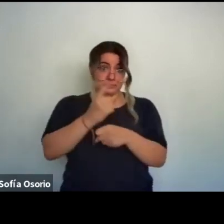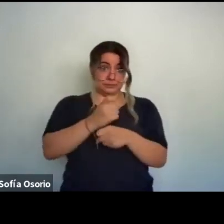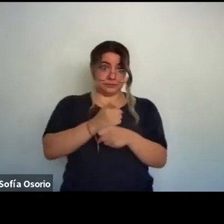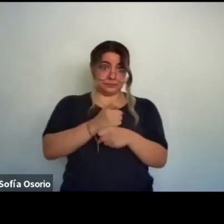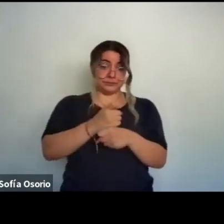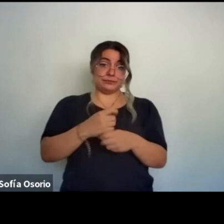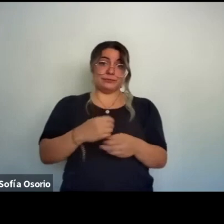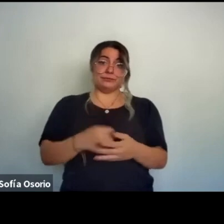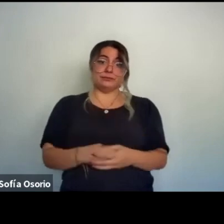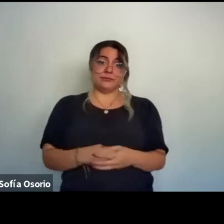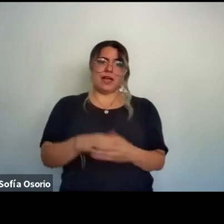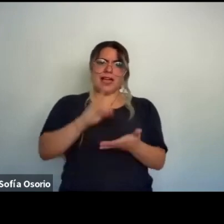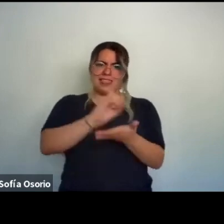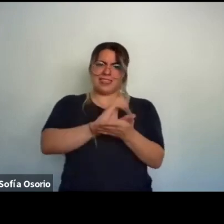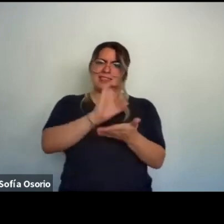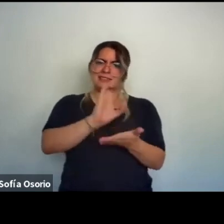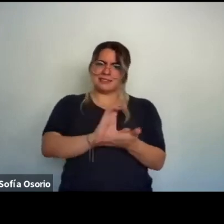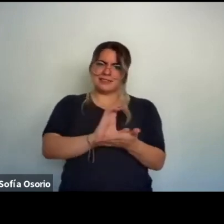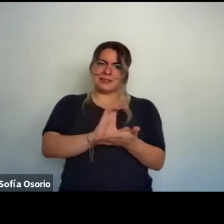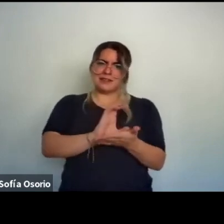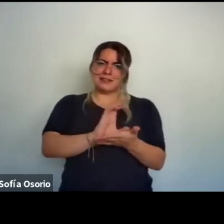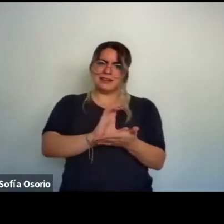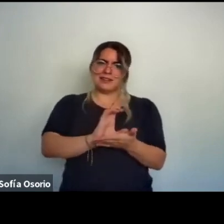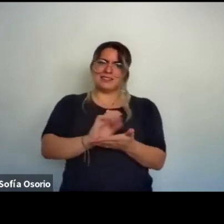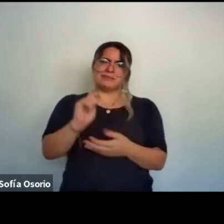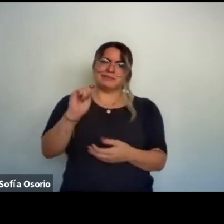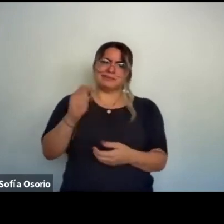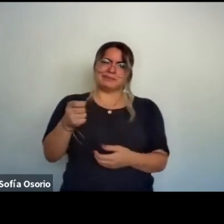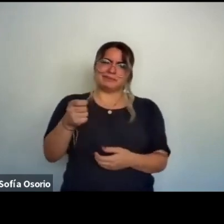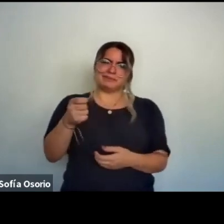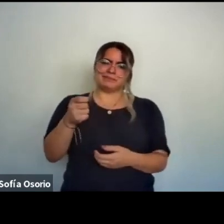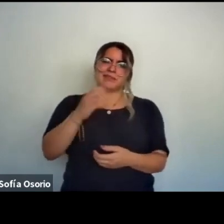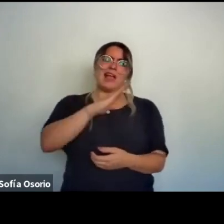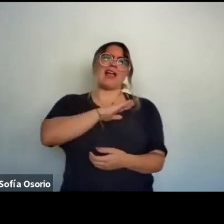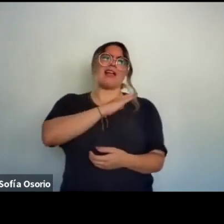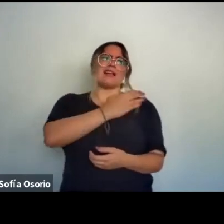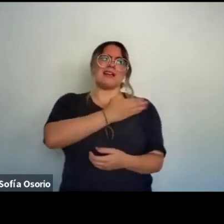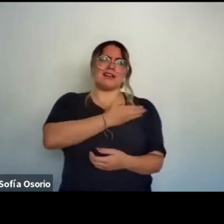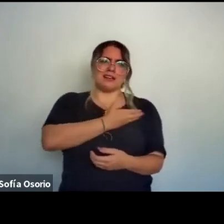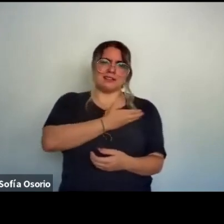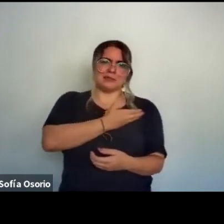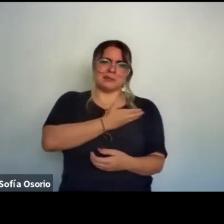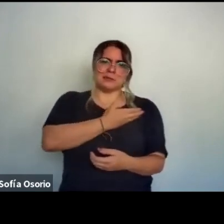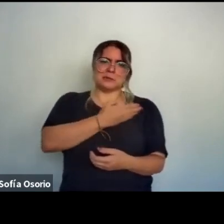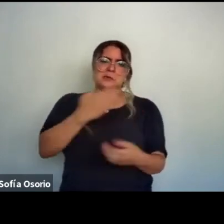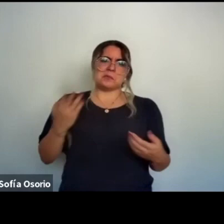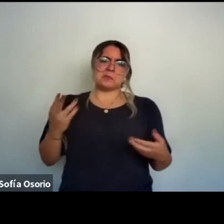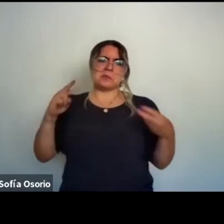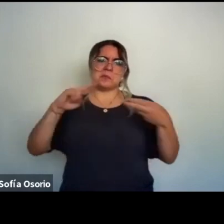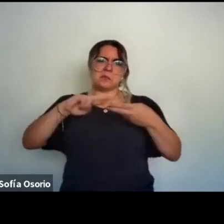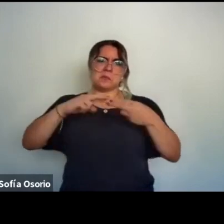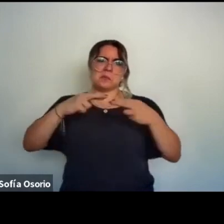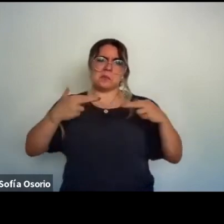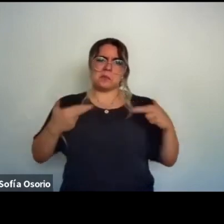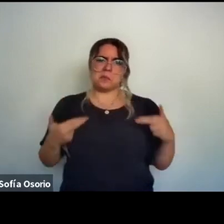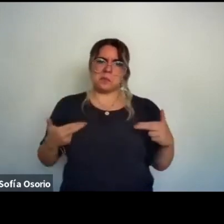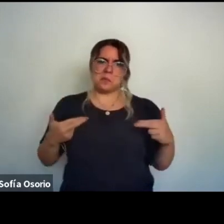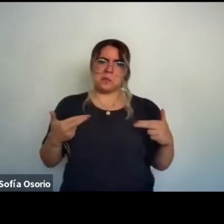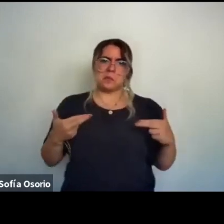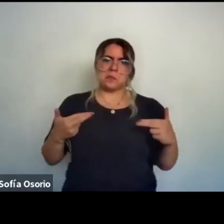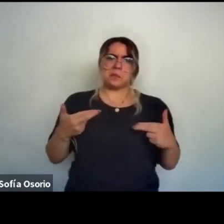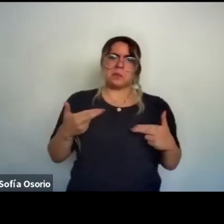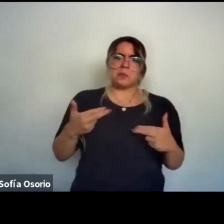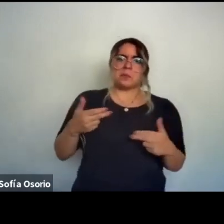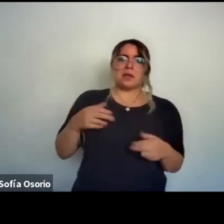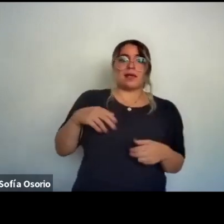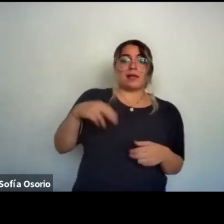que discapacidad es la castellanización del vocablo inglés disability, que en la actualidad designa por oposición al